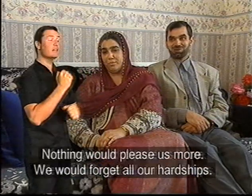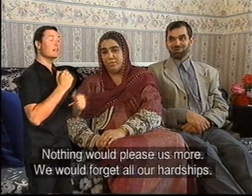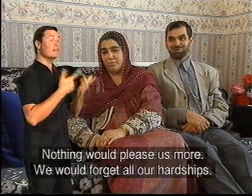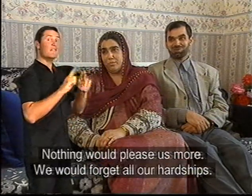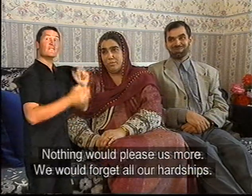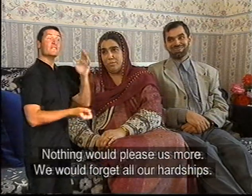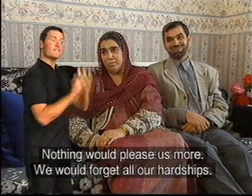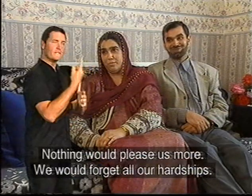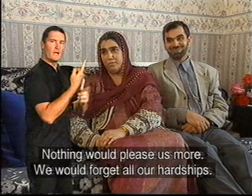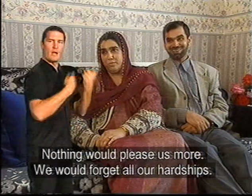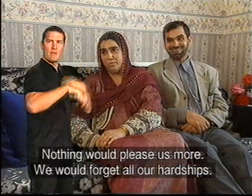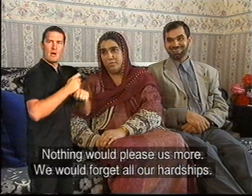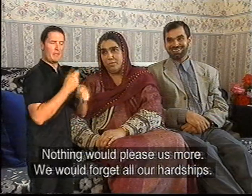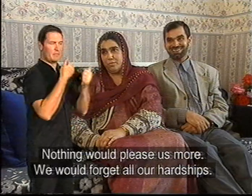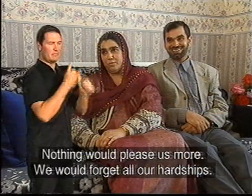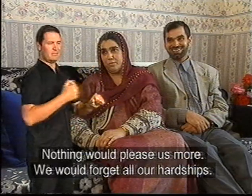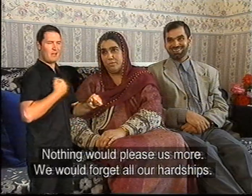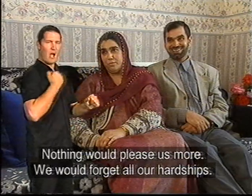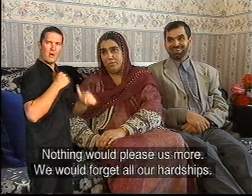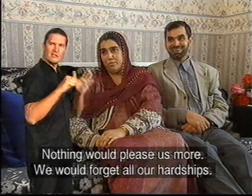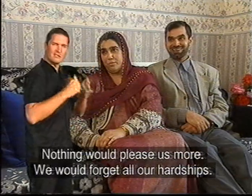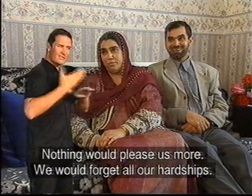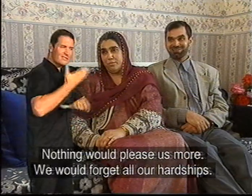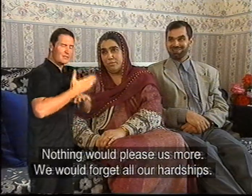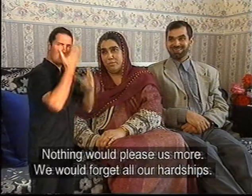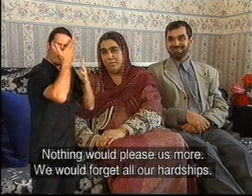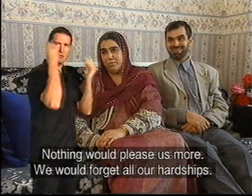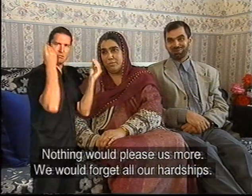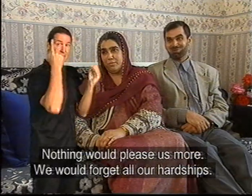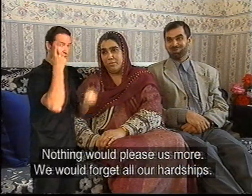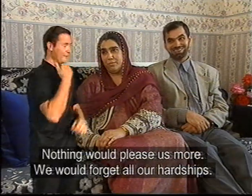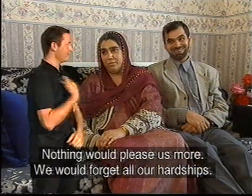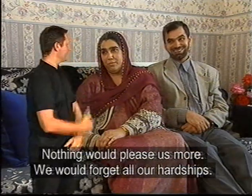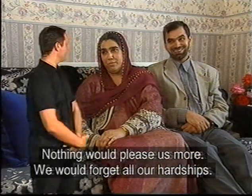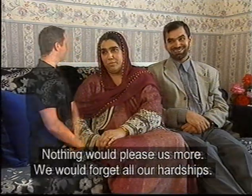ਖੁਸ਼ੀ ਤੋਂ ਬਾਅਦ ਕਿਹੜੀ ਹੋ ਸਕਦੀ ਹੈ ਲੇਕਿਨ ਫਿਰ ਅਸੀਂ ਸਾਰਾ ਕੁਝ ਭੁੱਲ ਜਾਂਦੇ ਹਾਂ